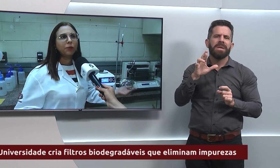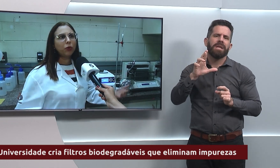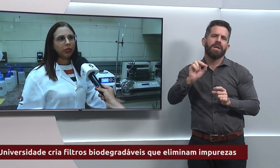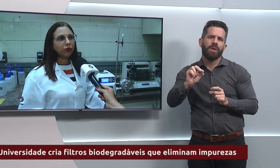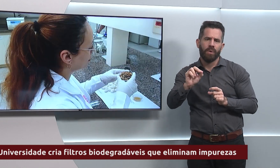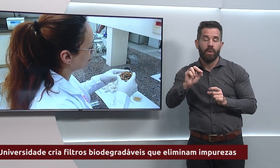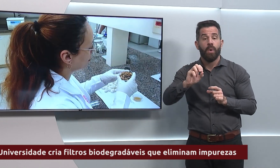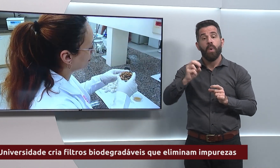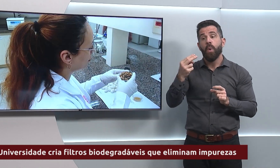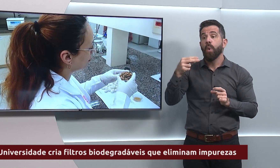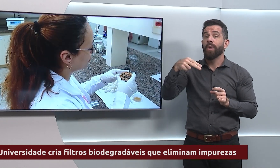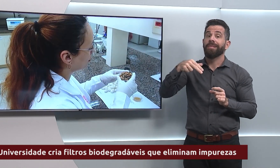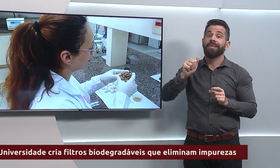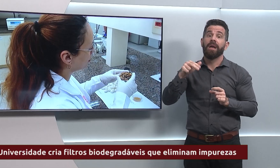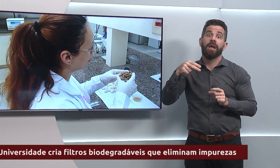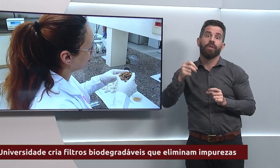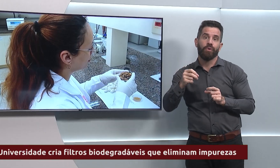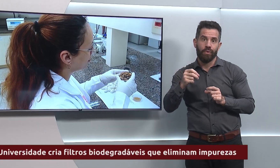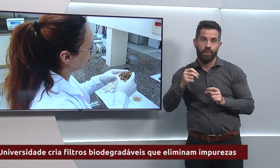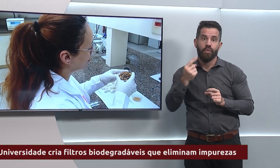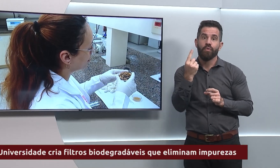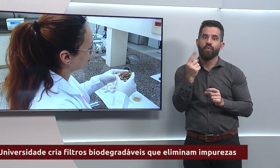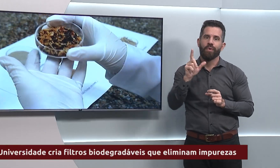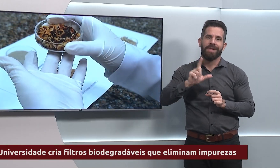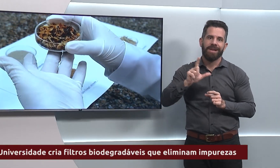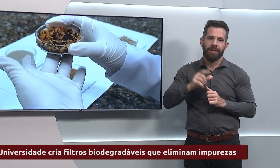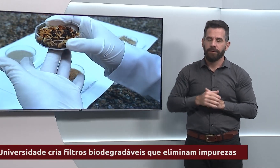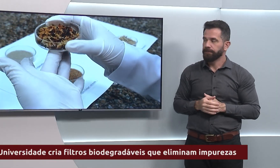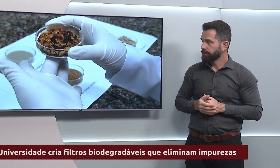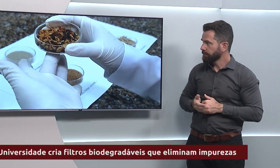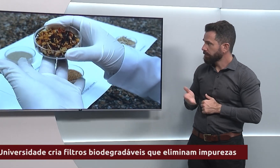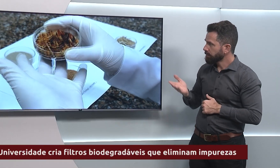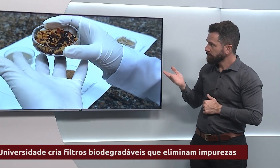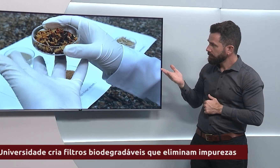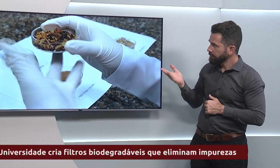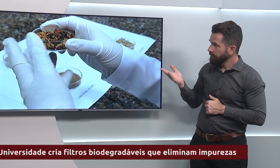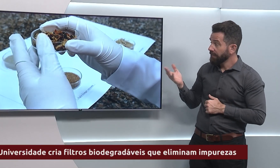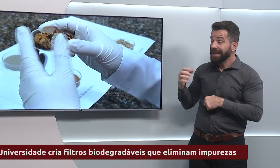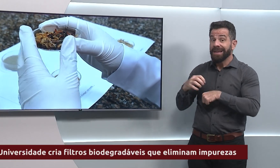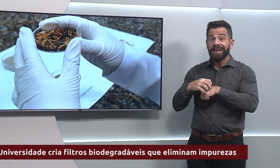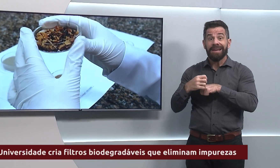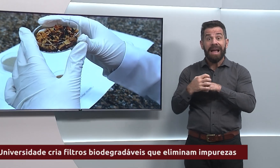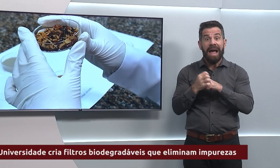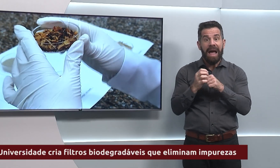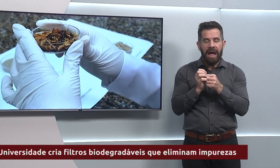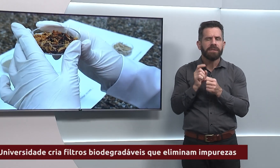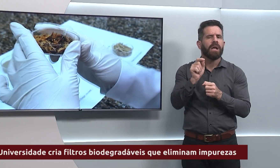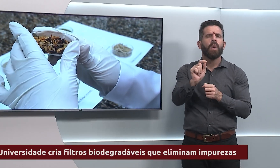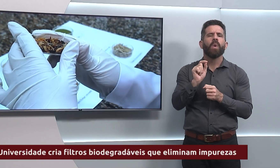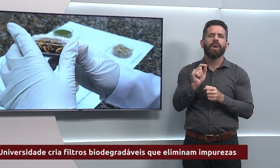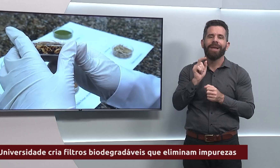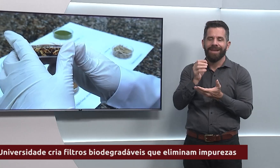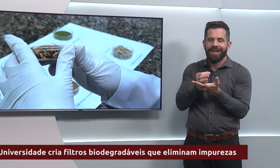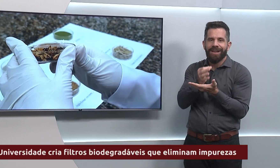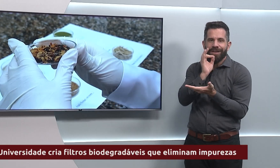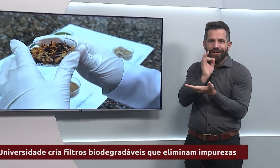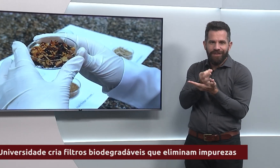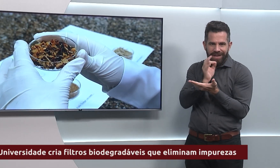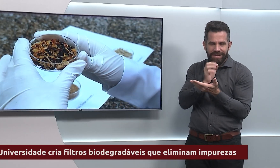litro. Heloísa usou cascas de café como filtros para eliminar toxinas de 2 medicamentos, diclofenaco e losartana. No